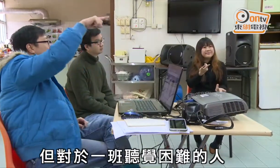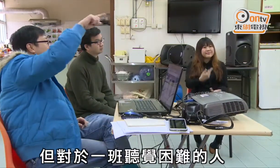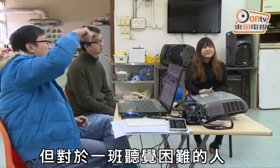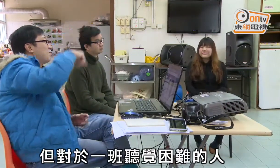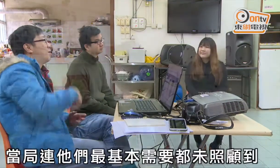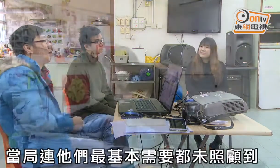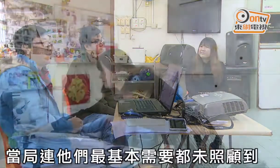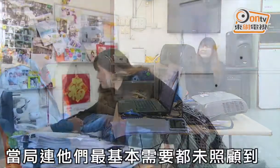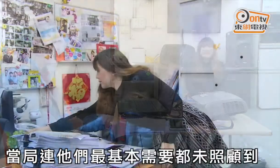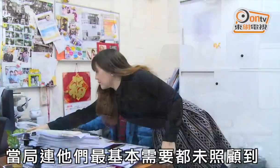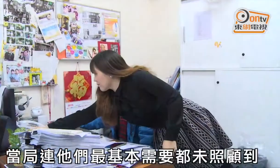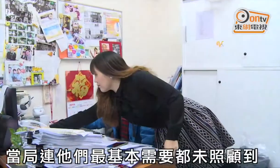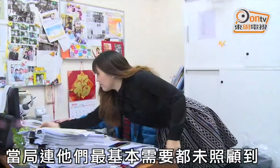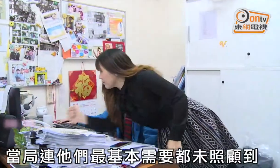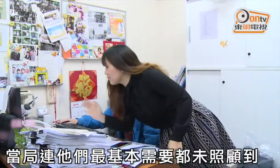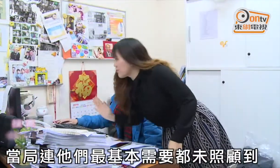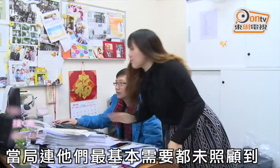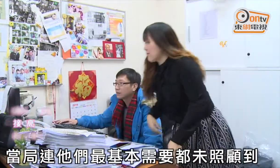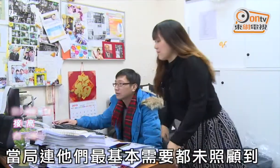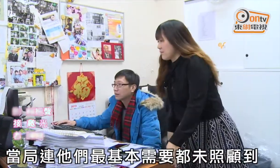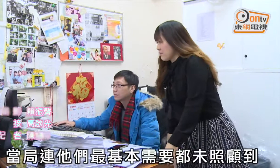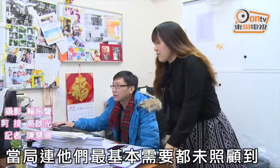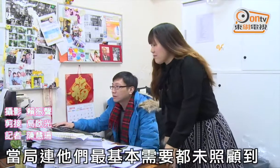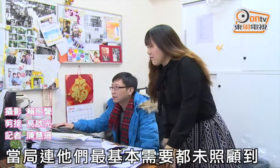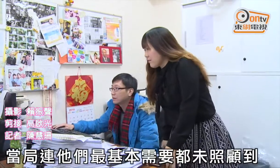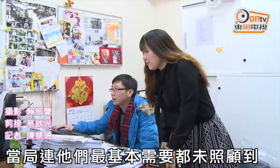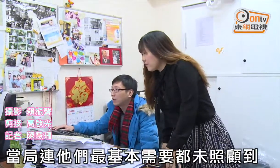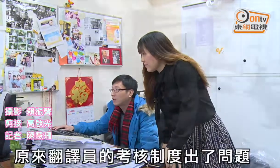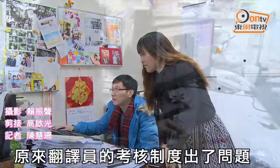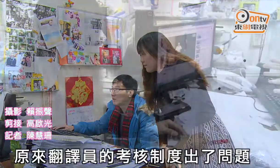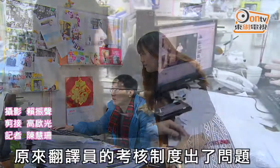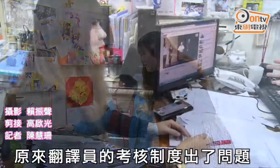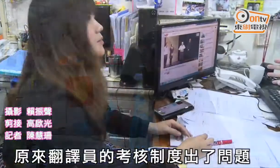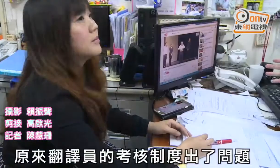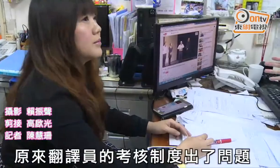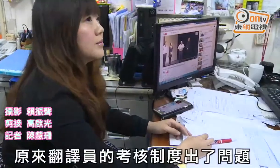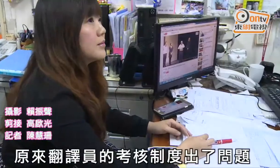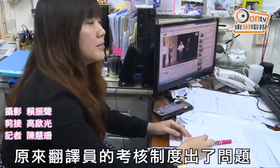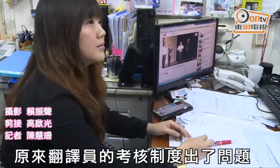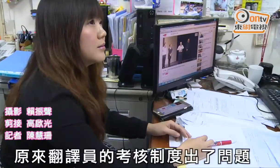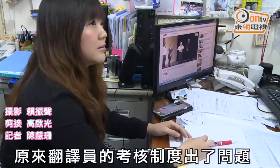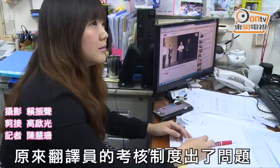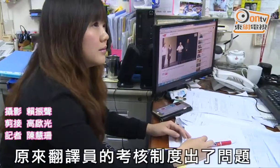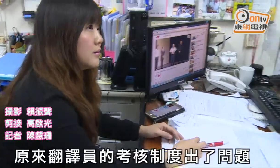人，當局連佢哋最基本嘅需要都未照顧到。原來翻譯員嘅考核制度出咗問題，